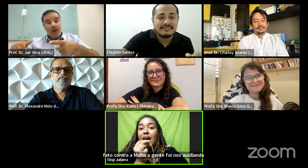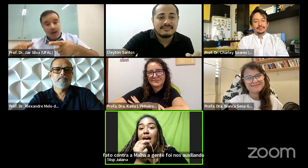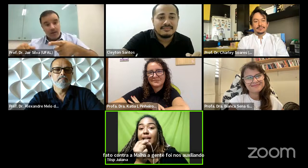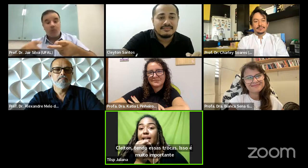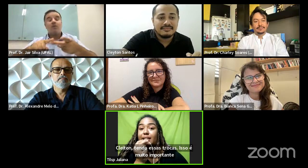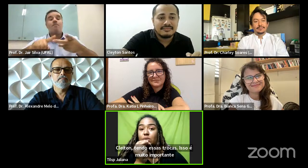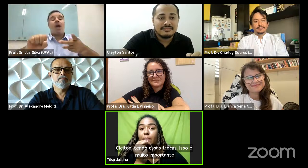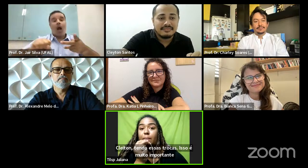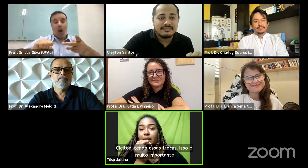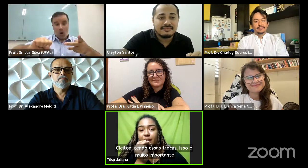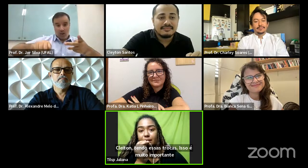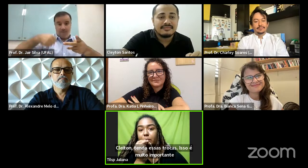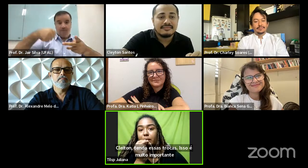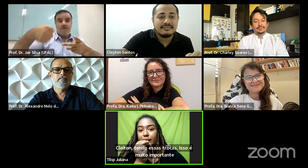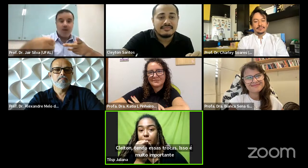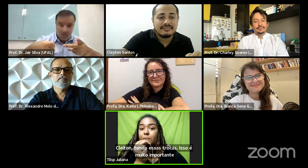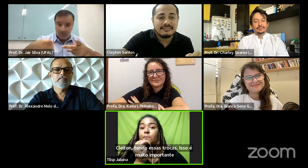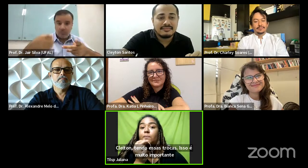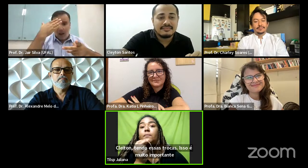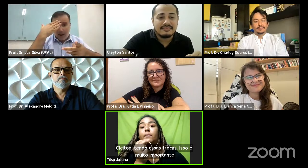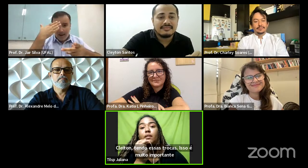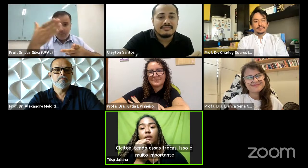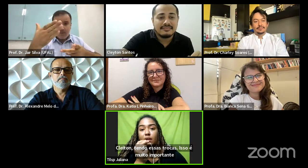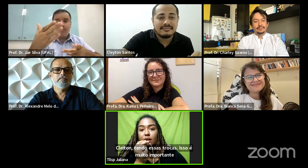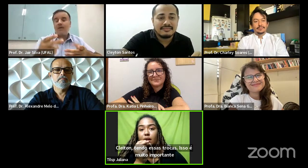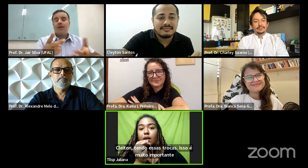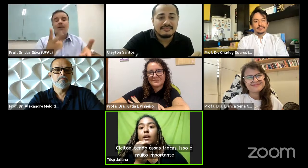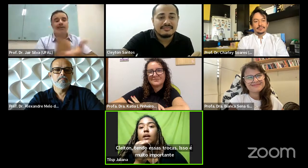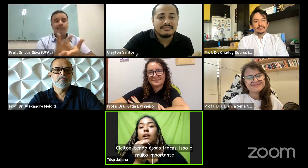trabalho. Agradeço à banca também,